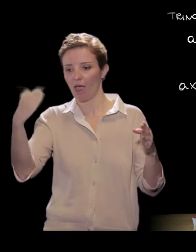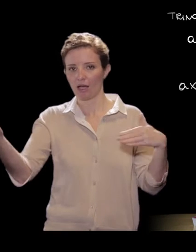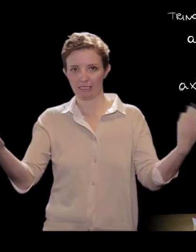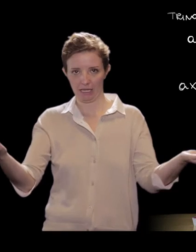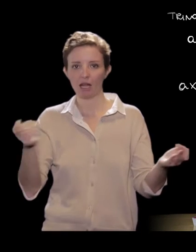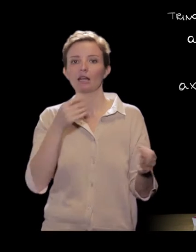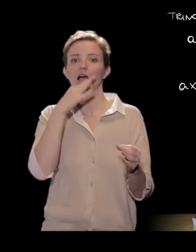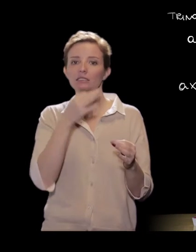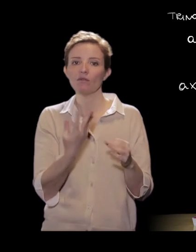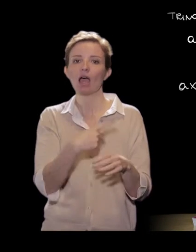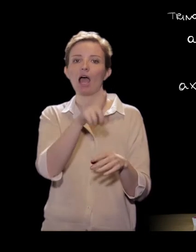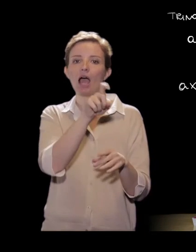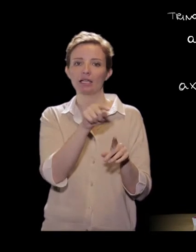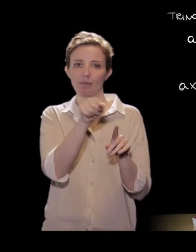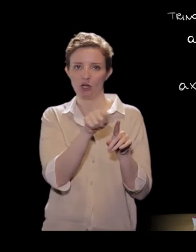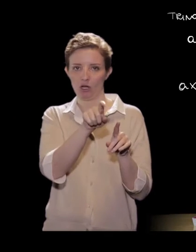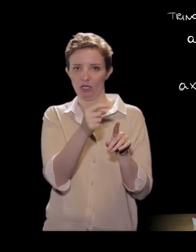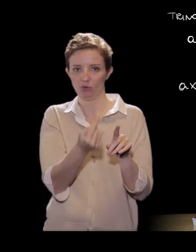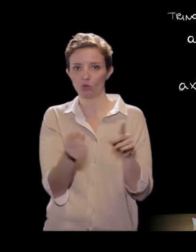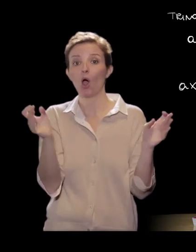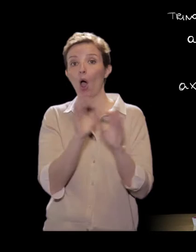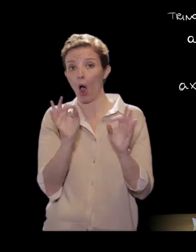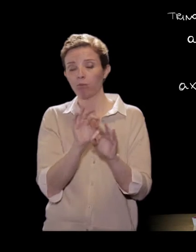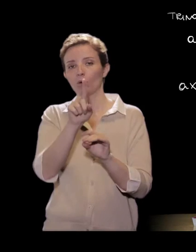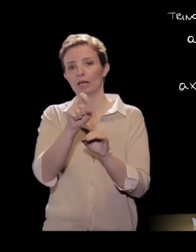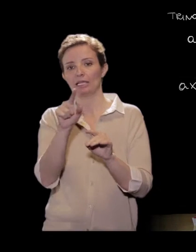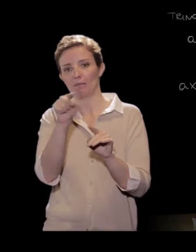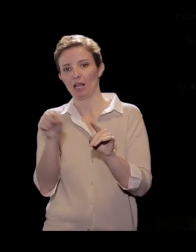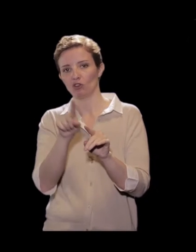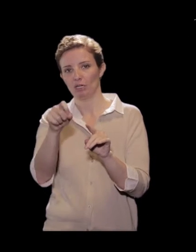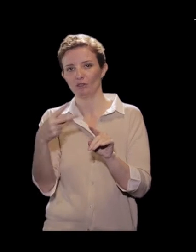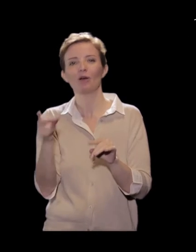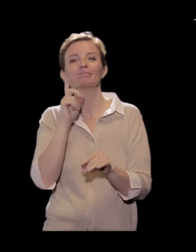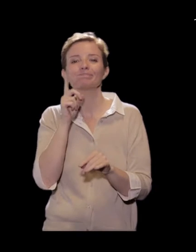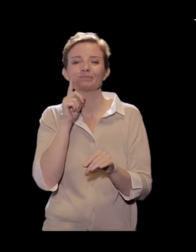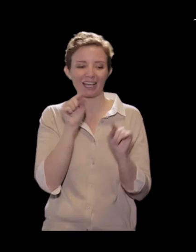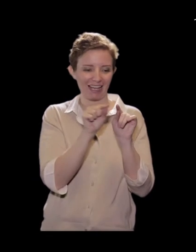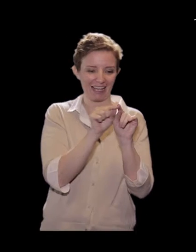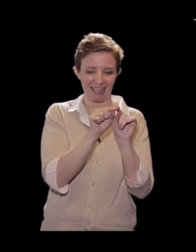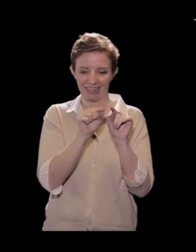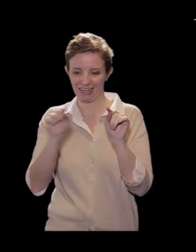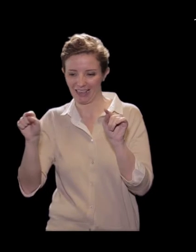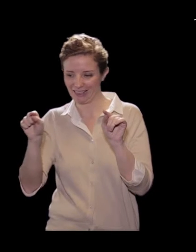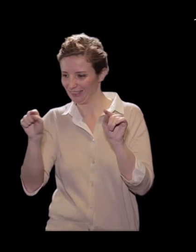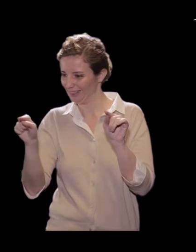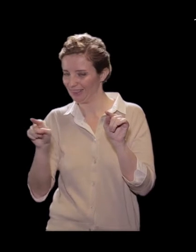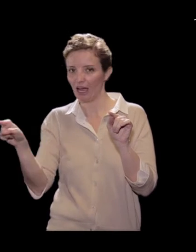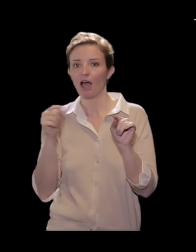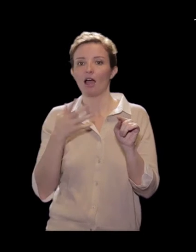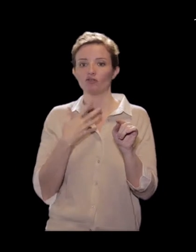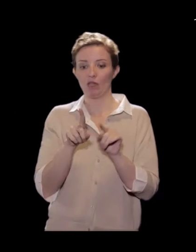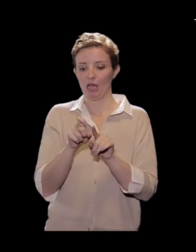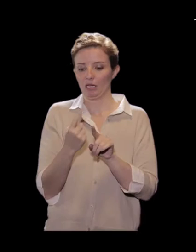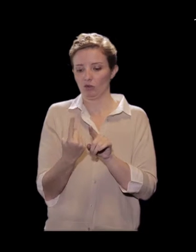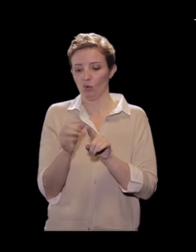oppure X Mag X2 come al solito con la retta orientata qui avremo X1 da qui